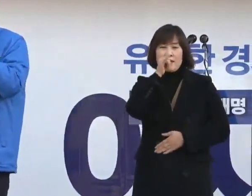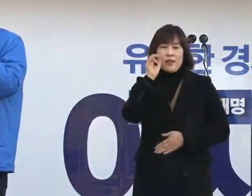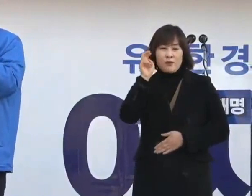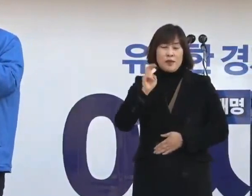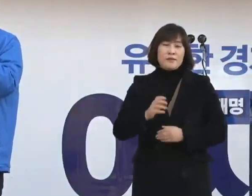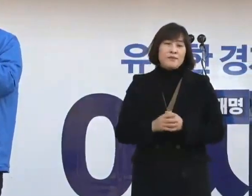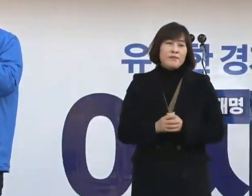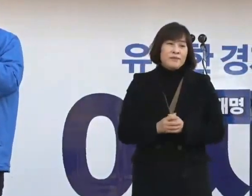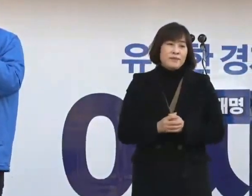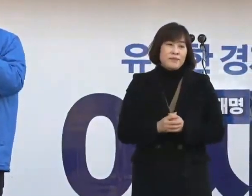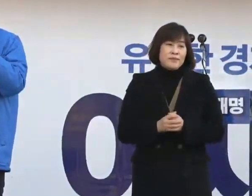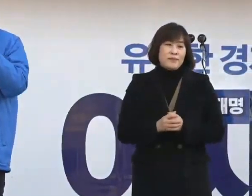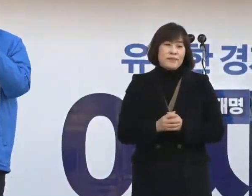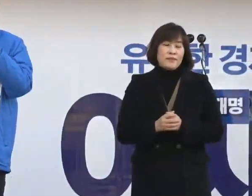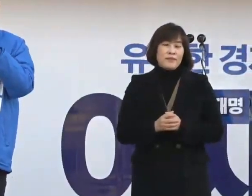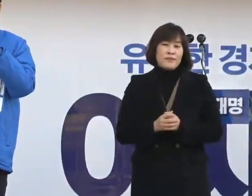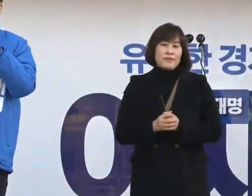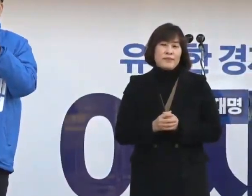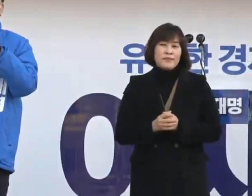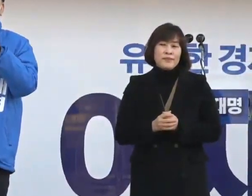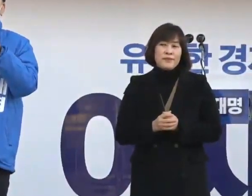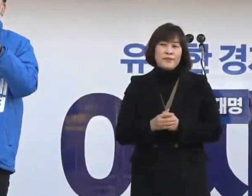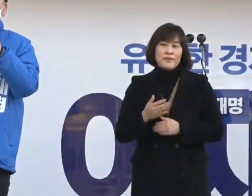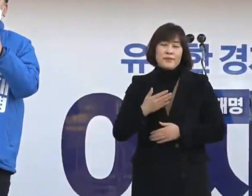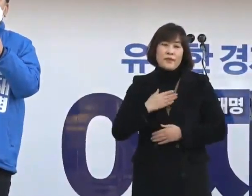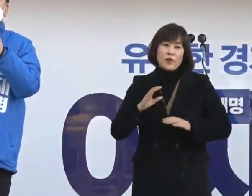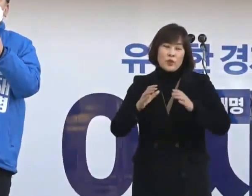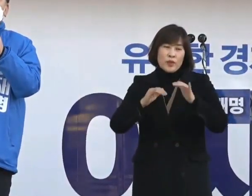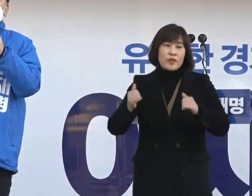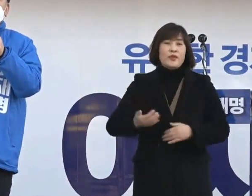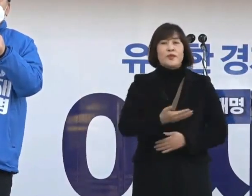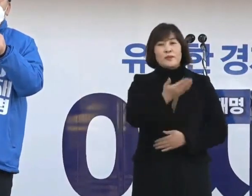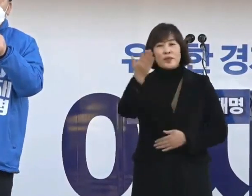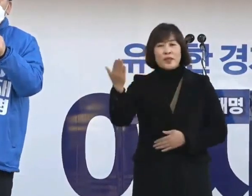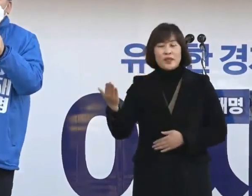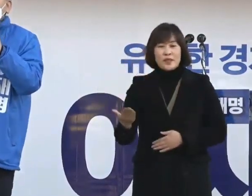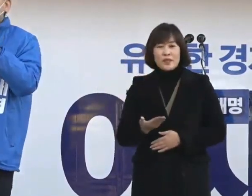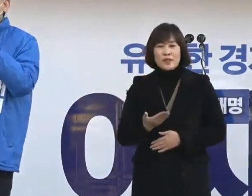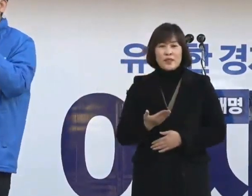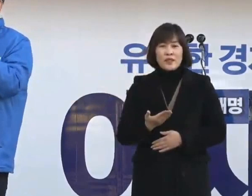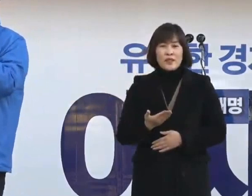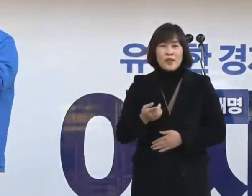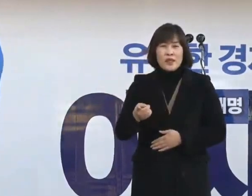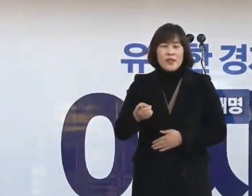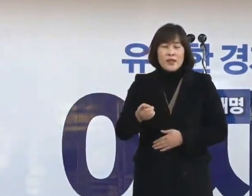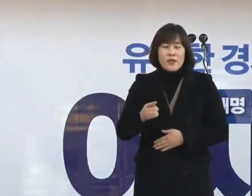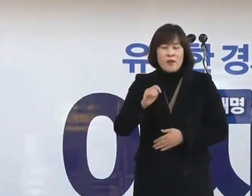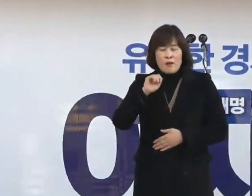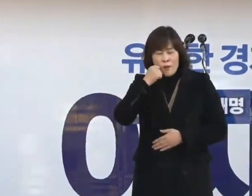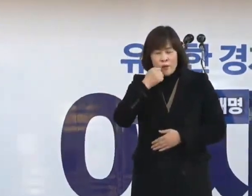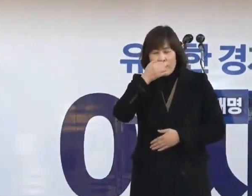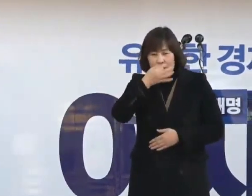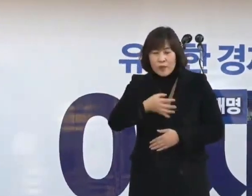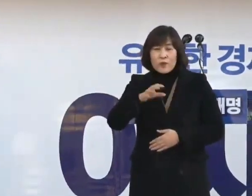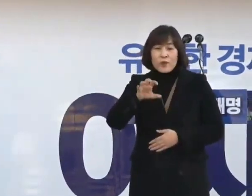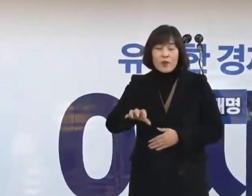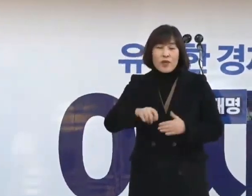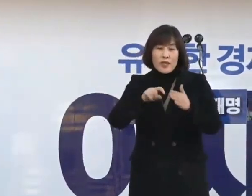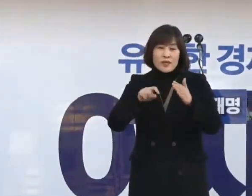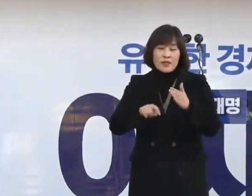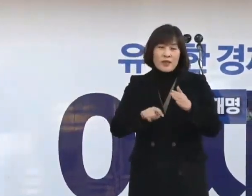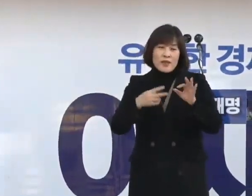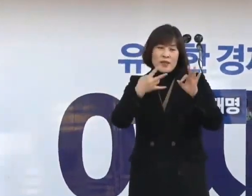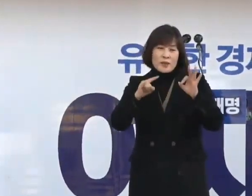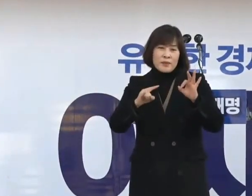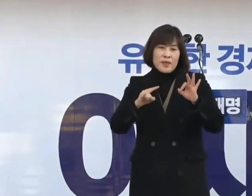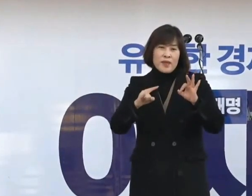것이다. 저는 우리 국민들께서 이 황무지 위에서 세계 10대 경제 강국을